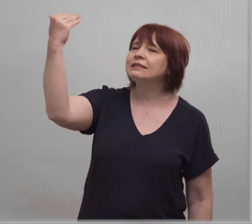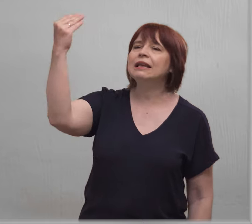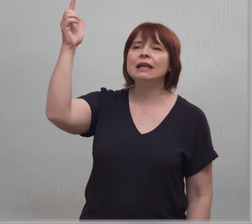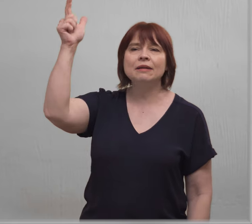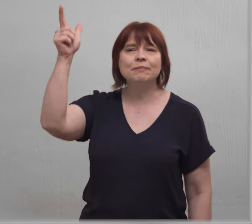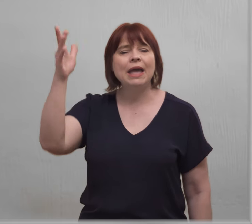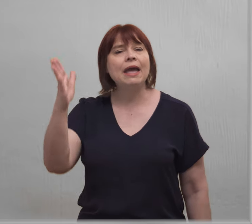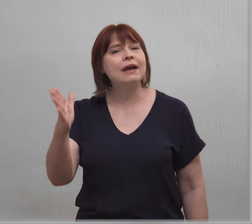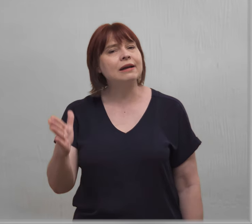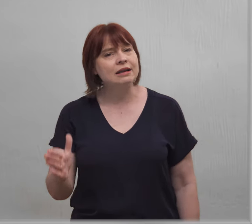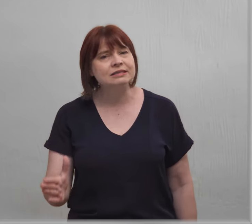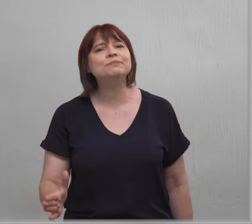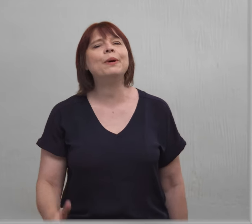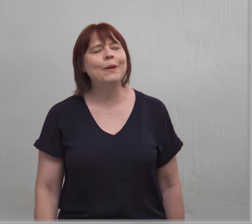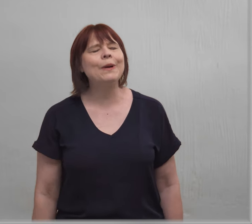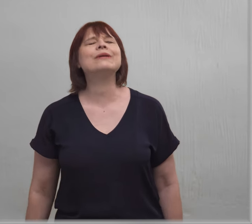поклоняюсь я Тебе,